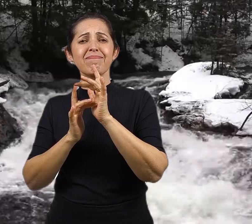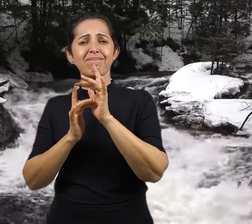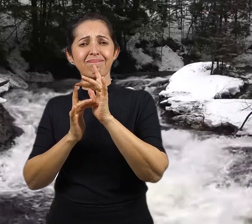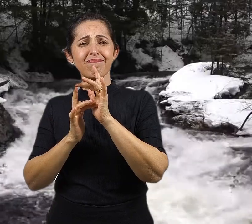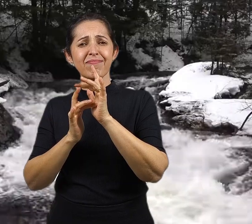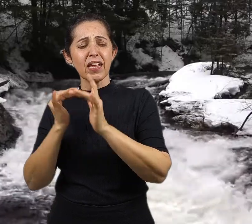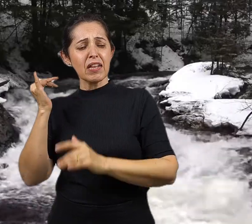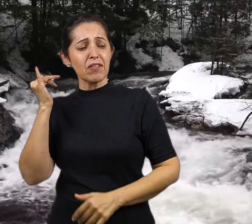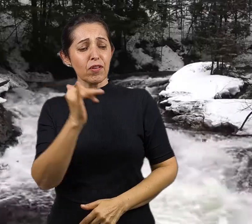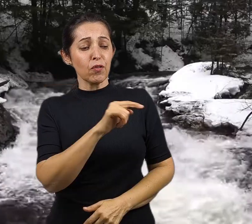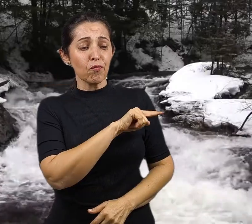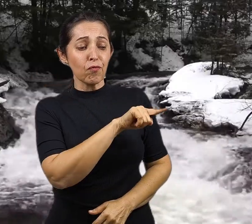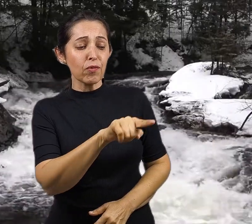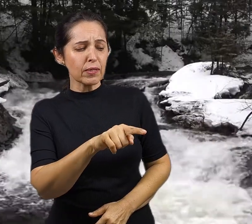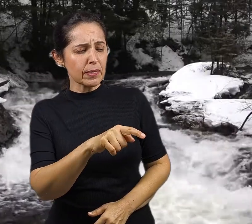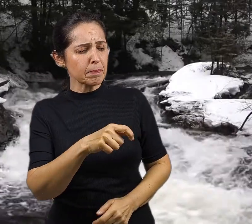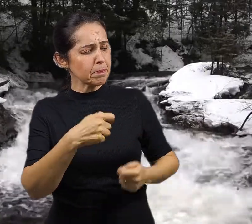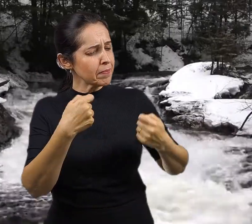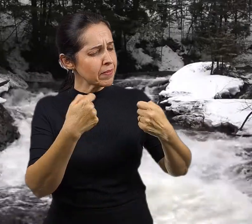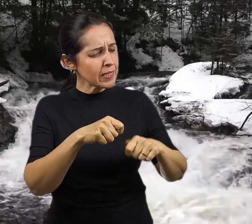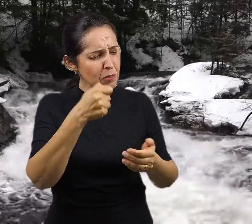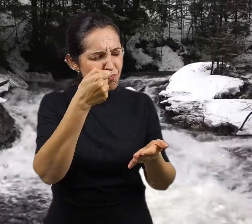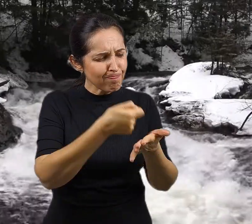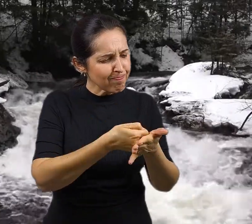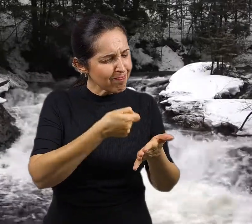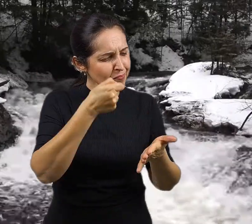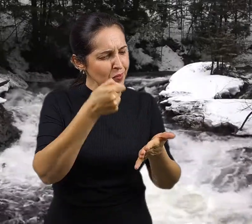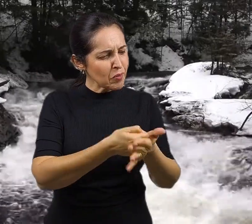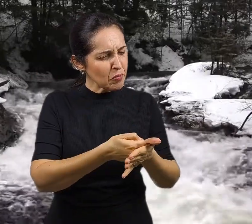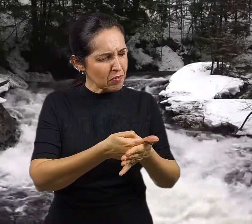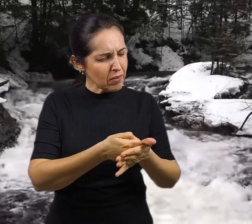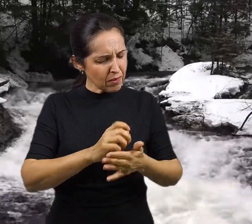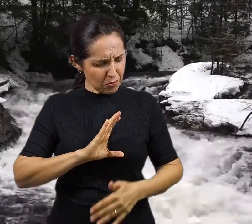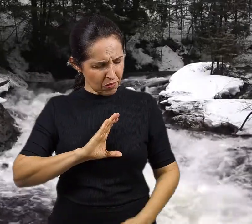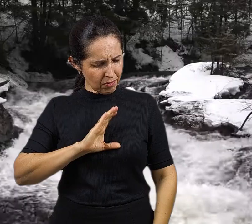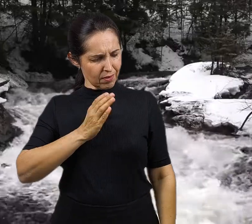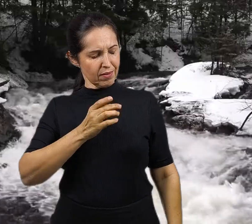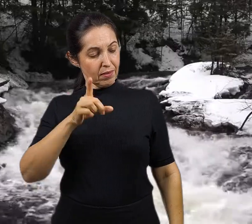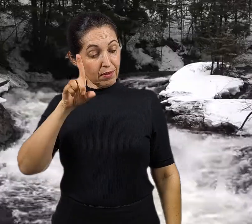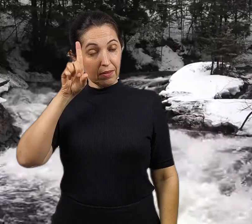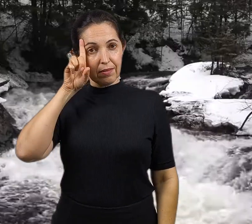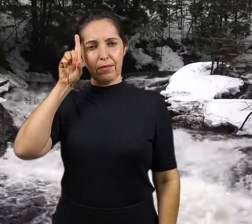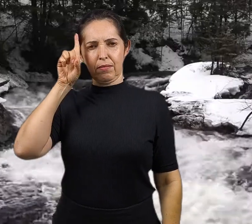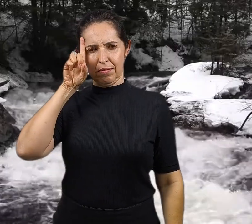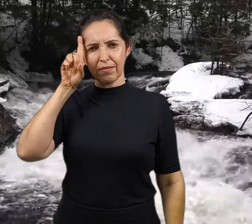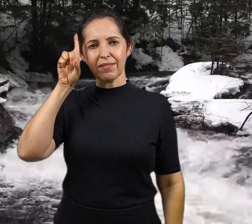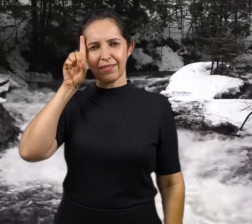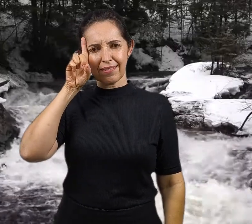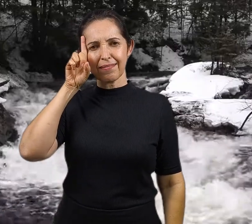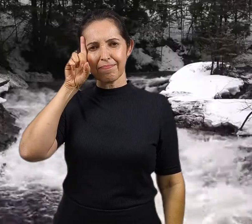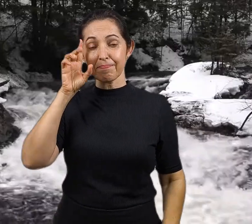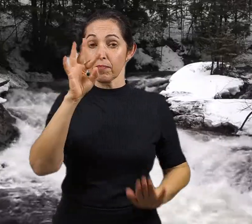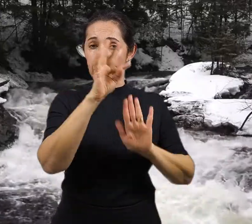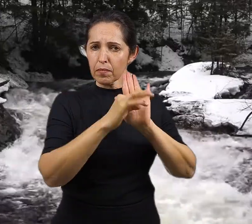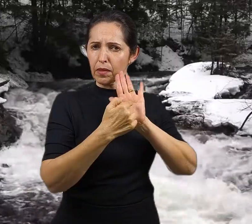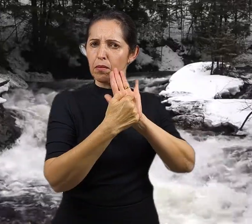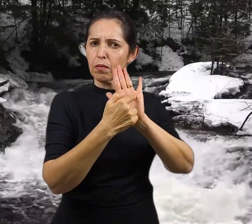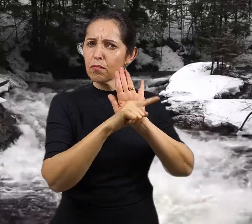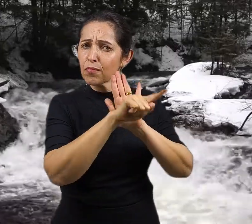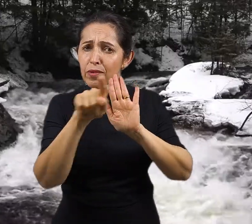todo dia. Então o texto diz assim: esforçai-vos aqui. Estão com a Bíblia aberta?